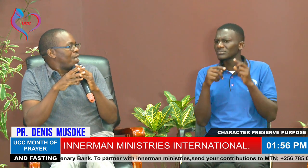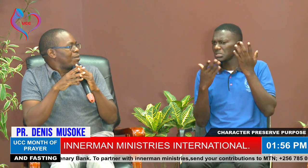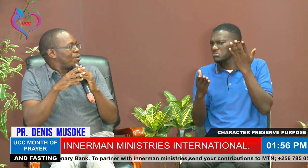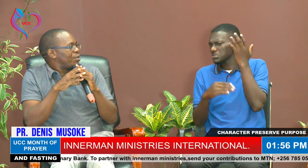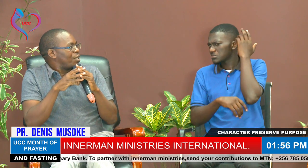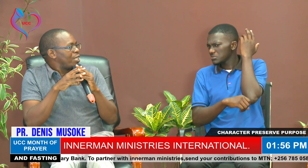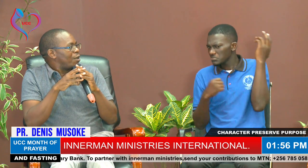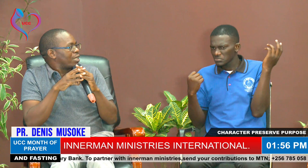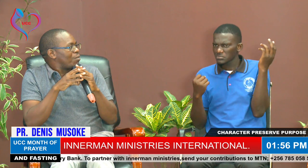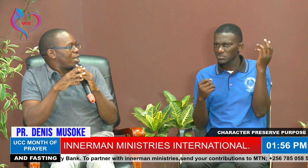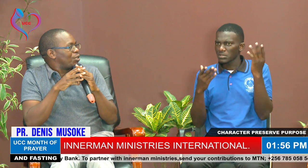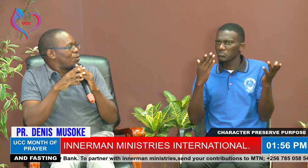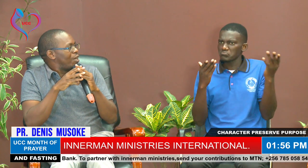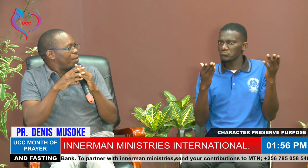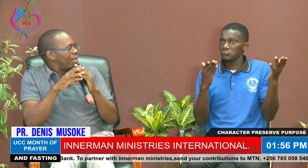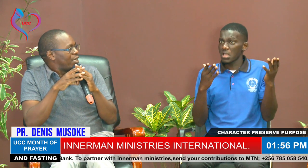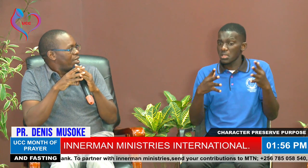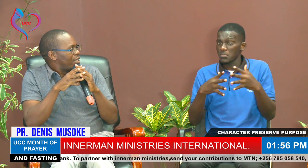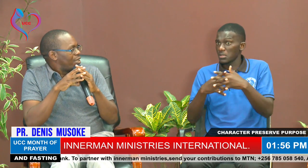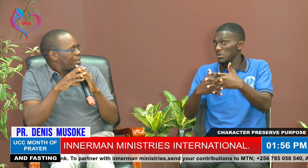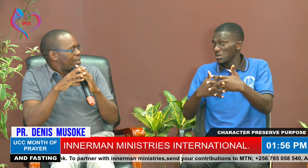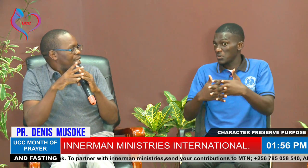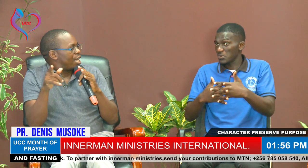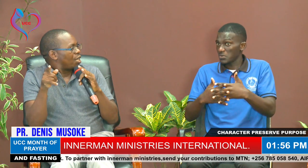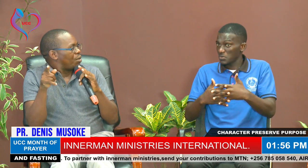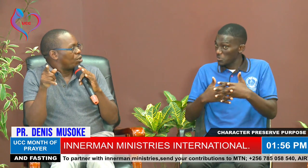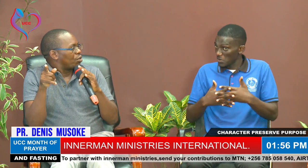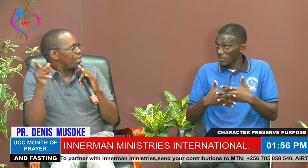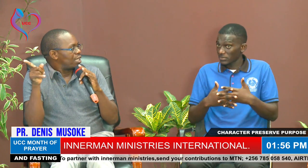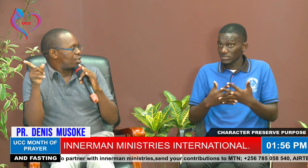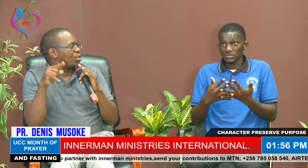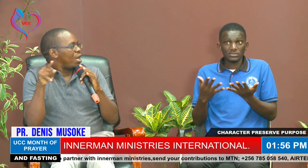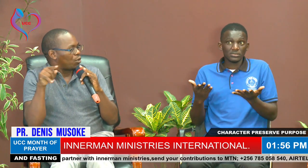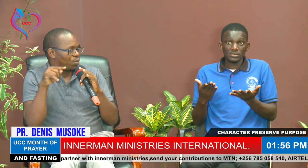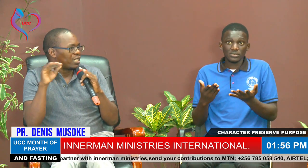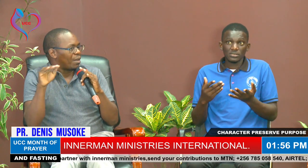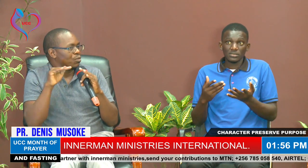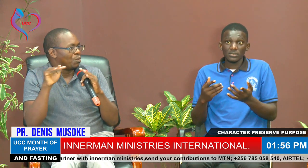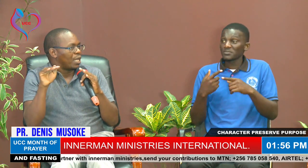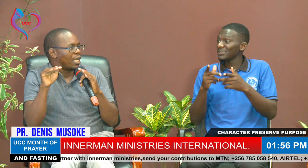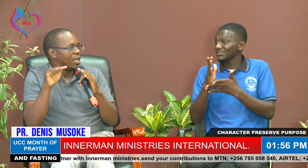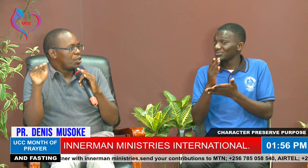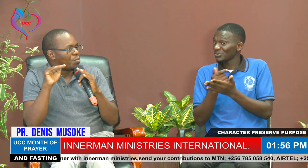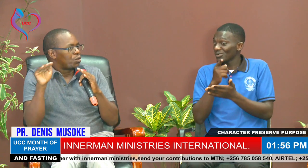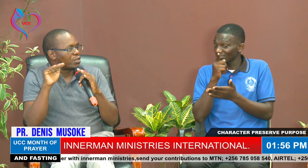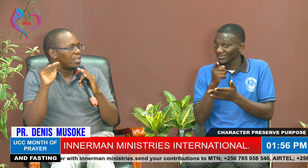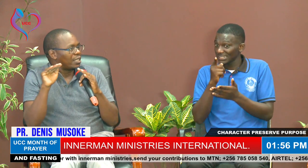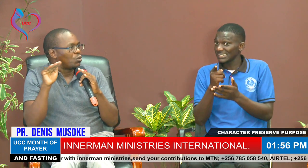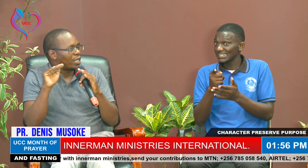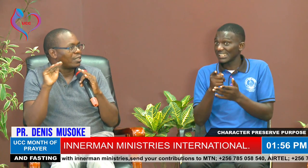wali baloza yali ya kuata mukaza yugula ba na yali yao because of the test twina abantu banyi gabali mumbera not because they did what they